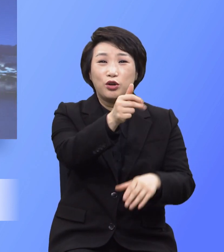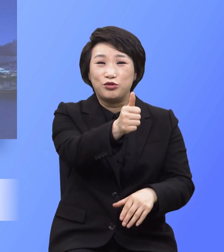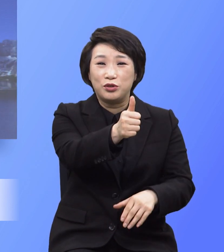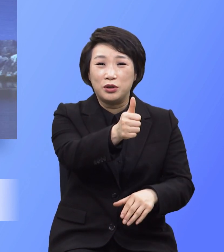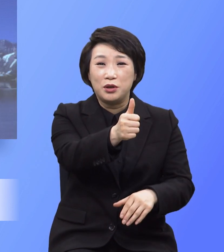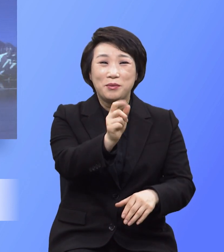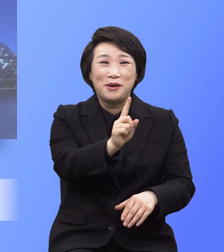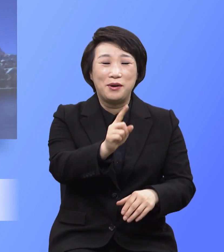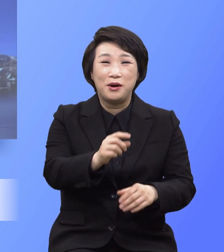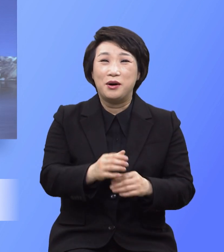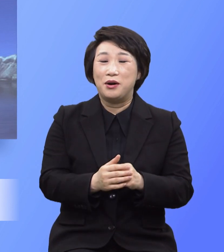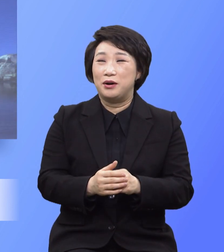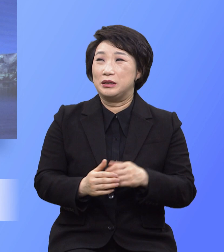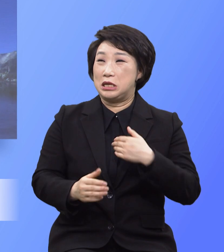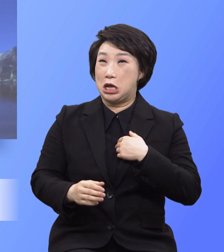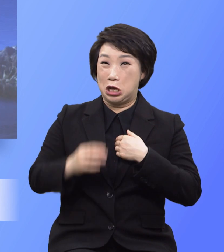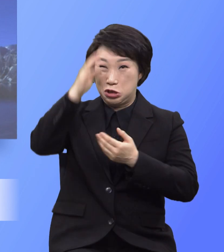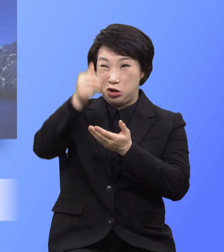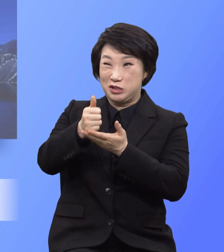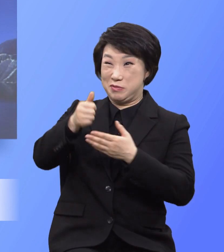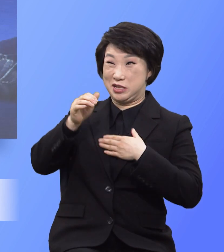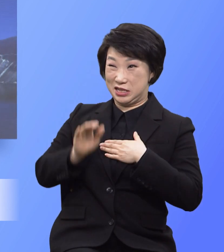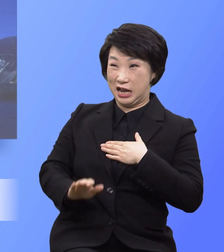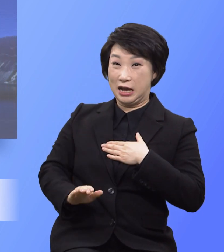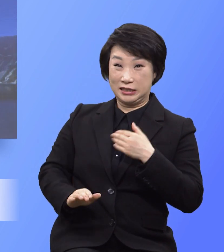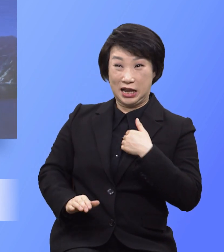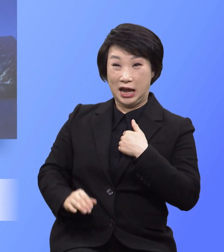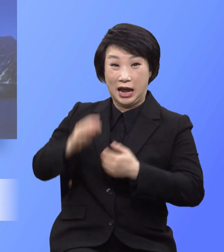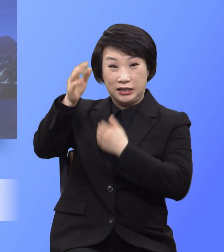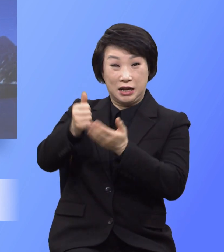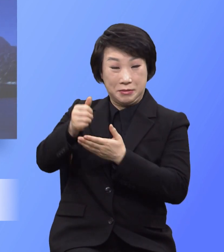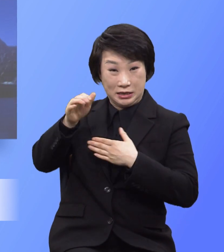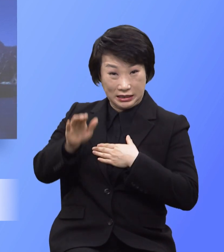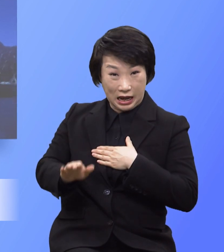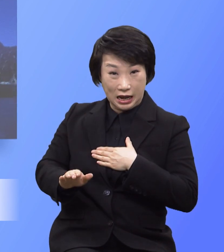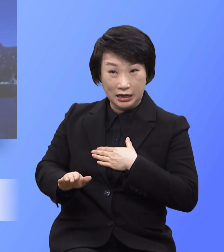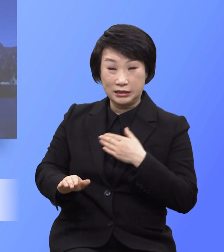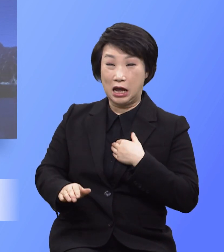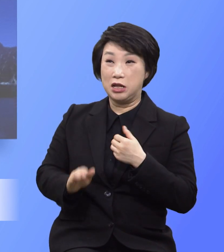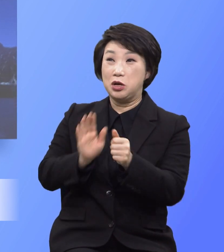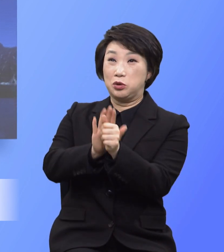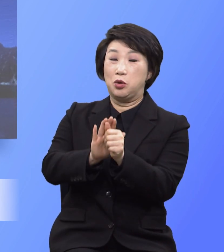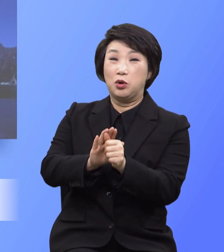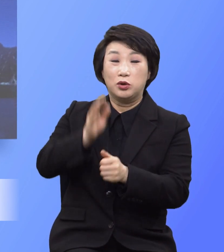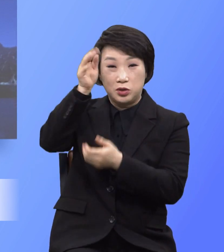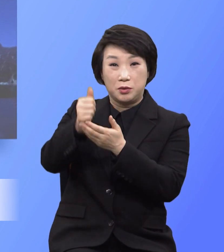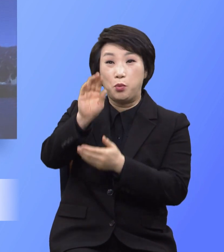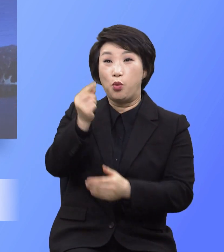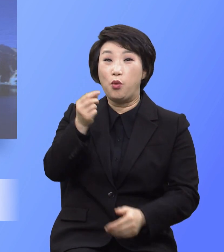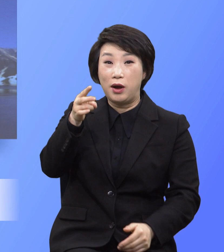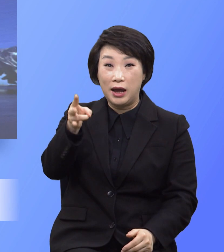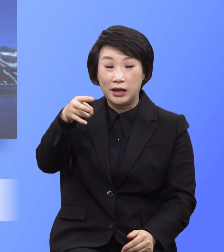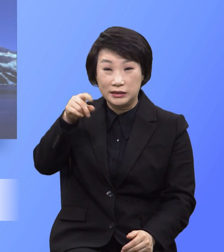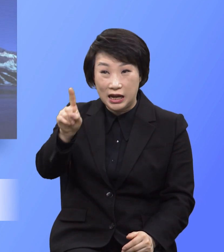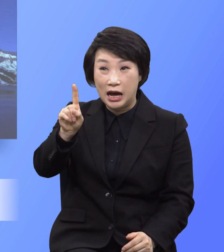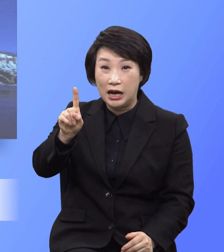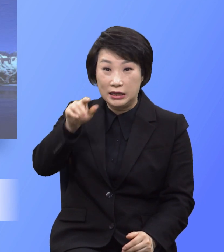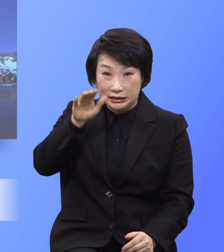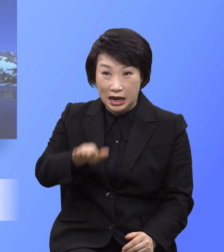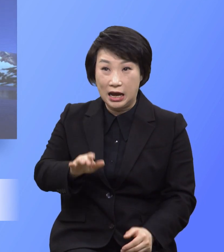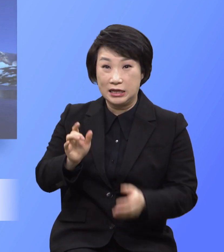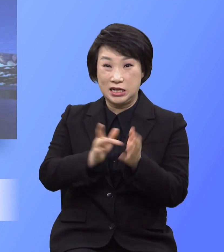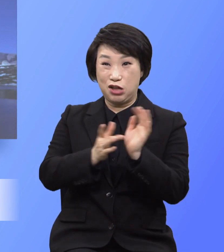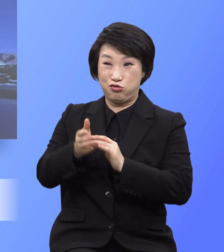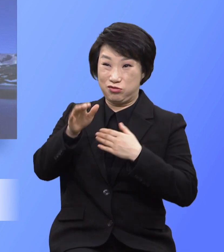나는 성령이다, 나는 하나님이다, 나는 보혜사다, 나는